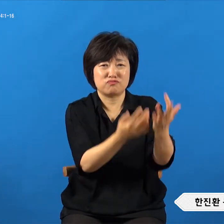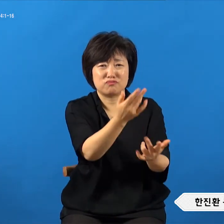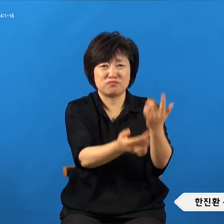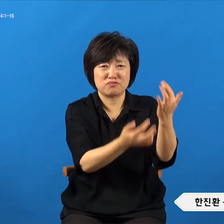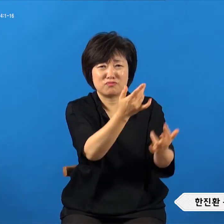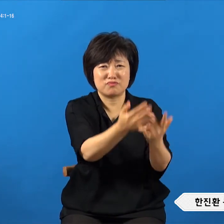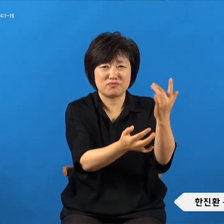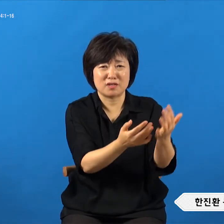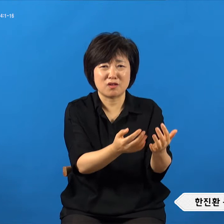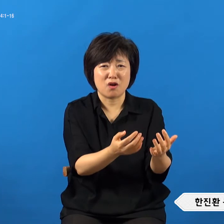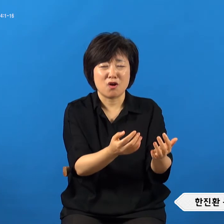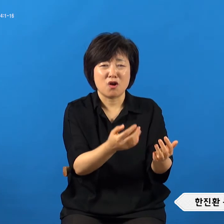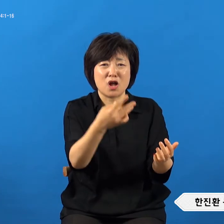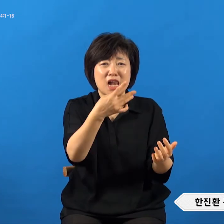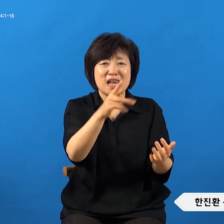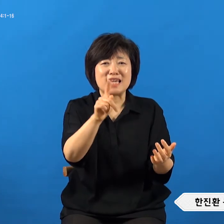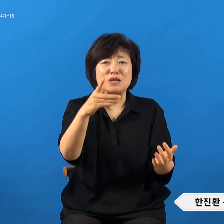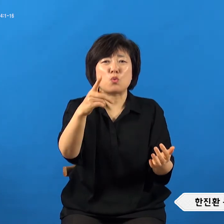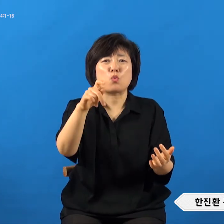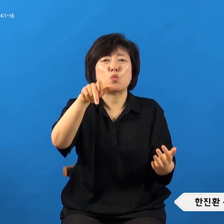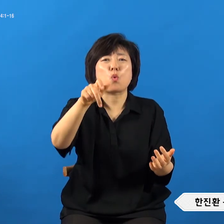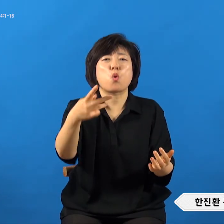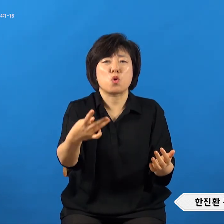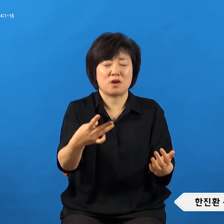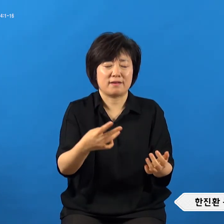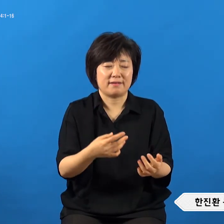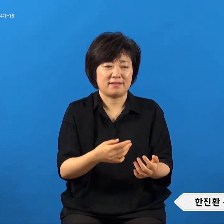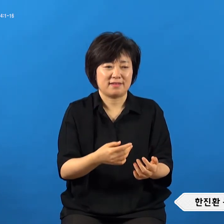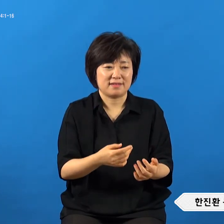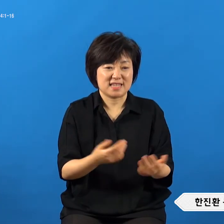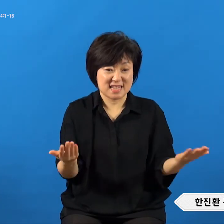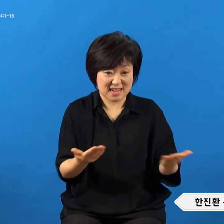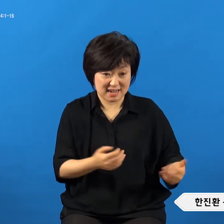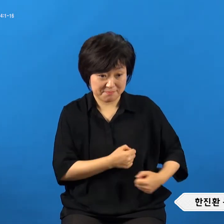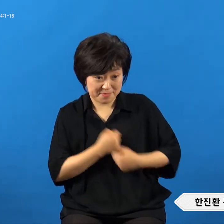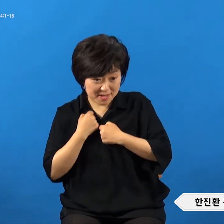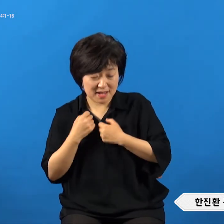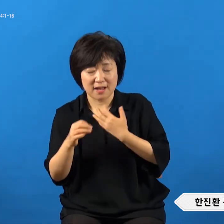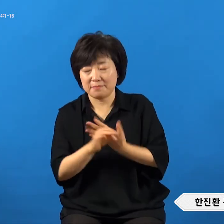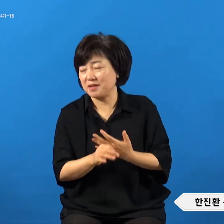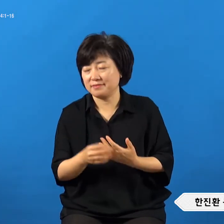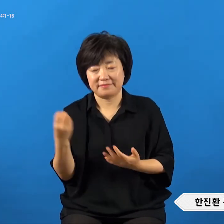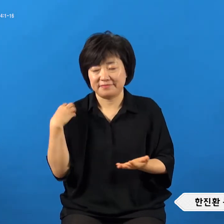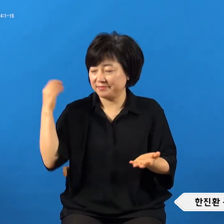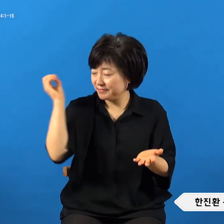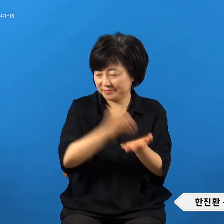아, 저거다, 저거. 우리도 일 안 하는 사람이 있으면 다 리콜을 다 하자.